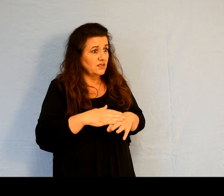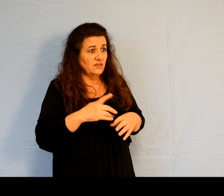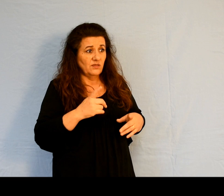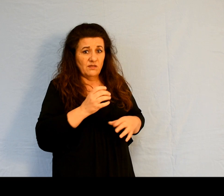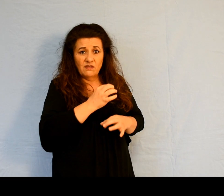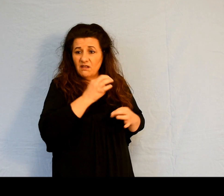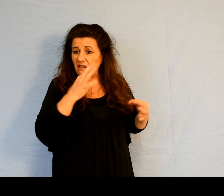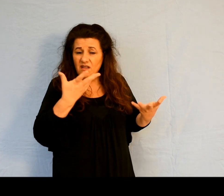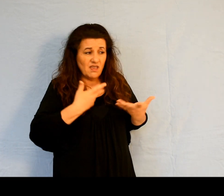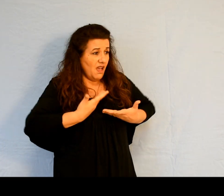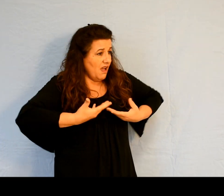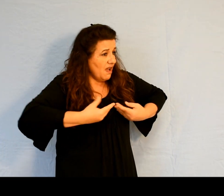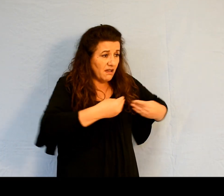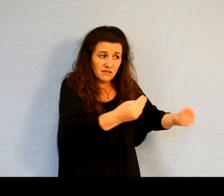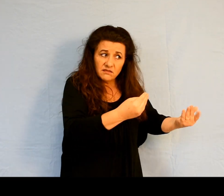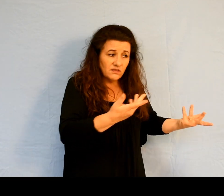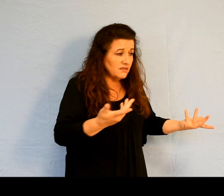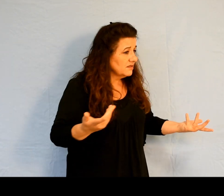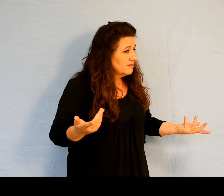et vous ne m'avez pas accueilli.